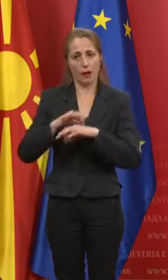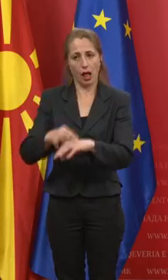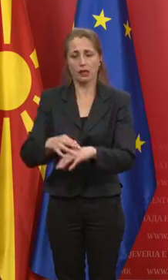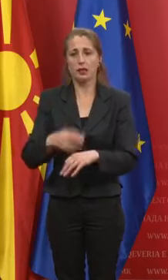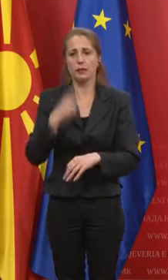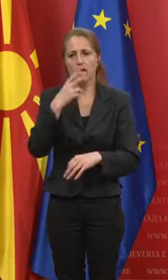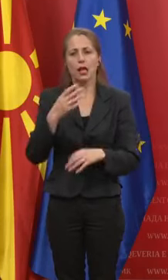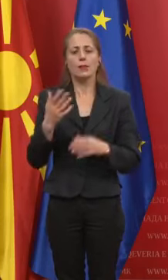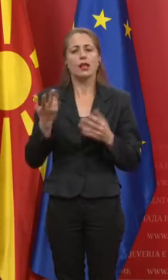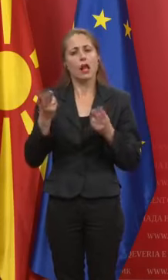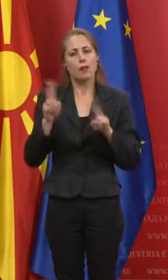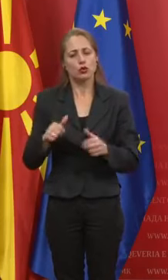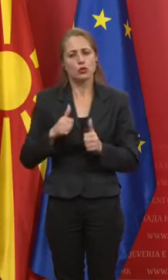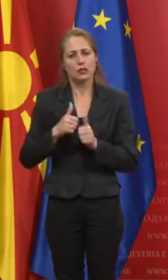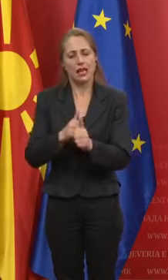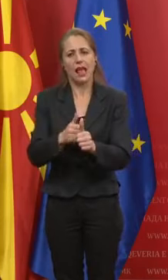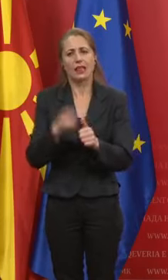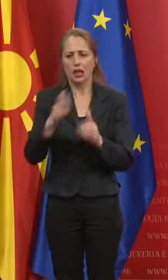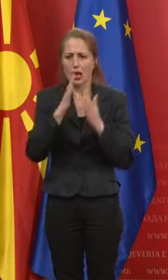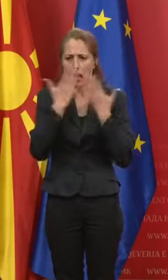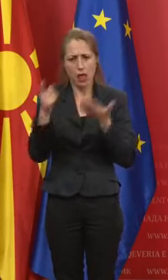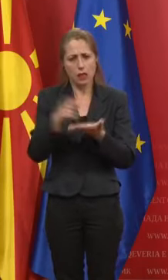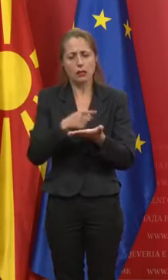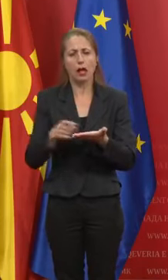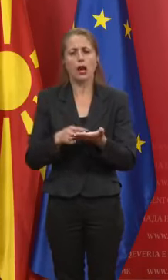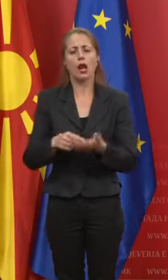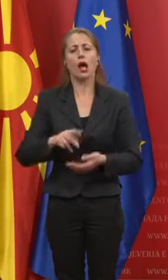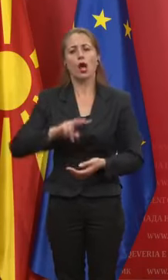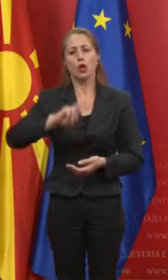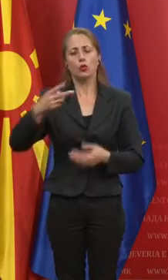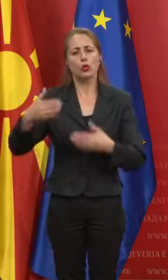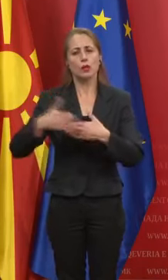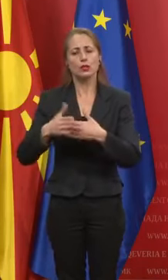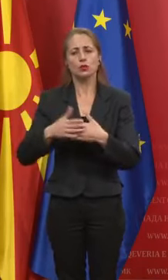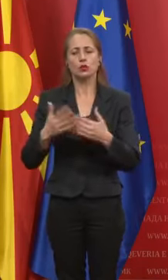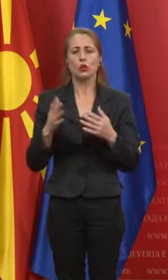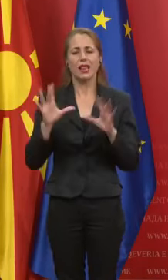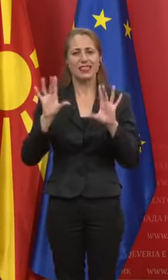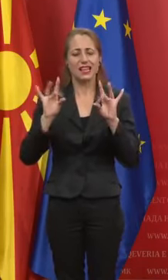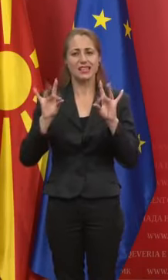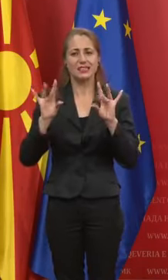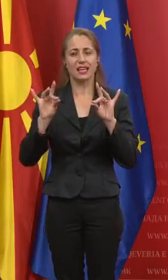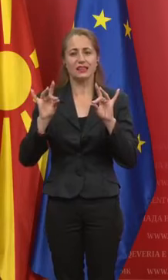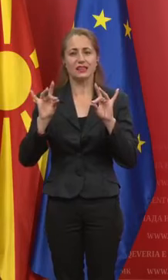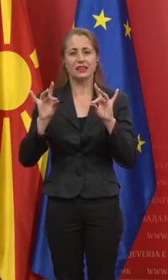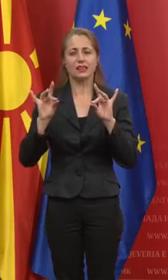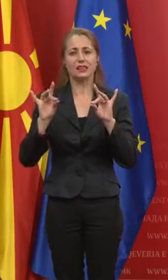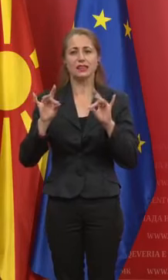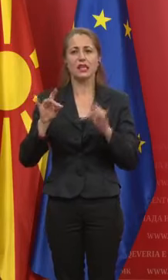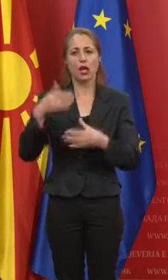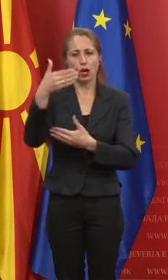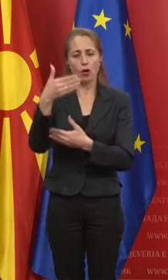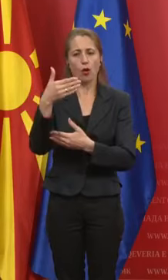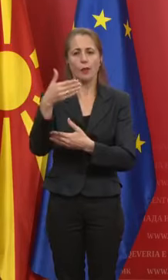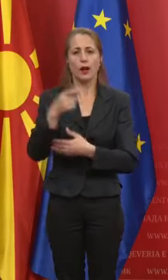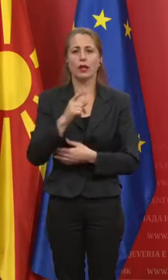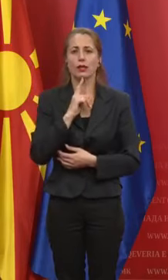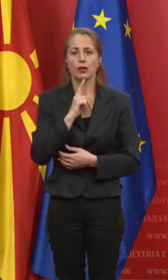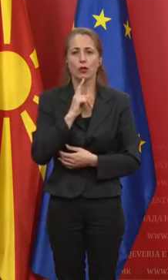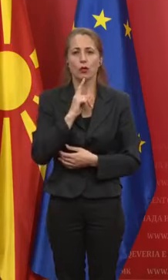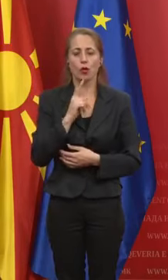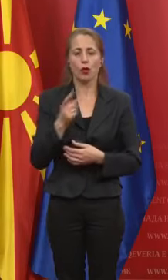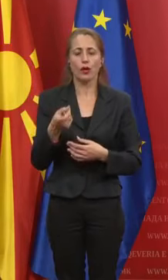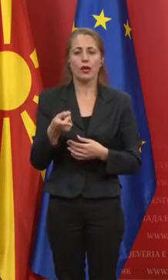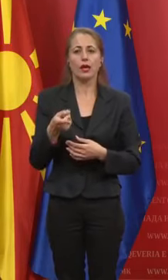да се следи во литературата за развојот на други, близу десетина компании кои што се